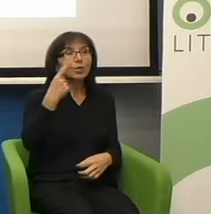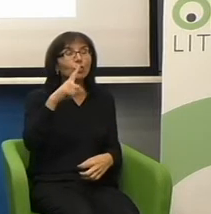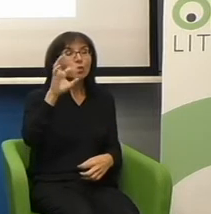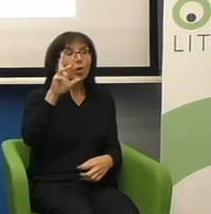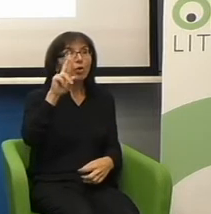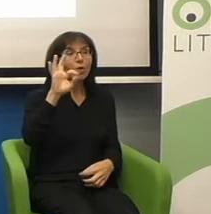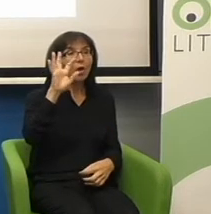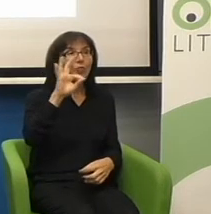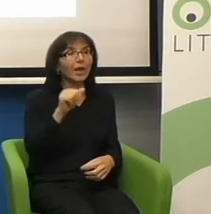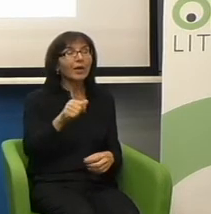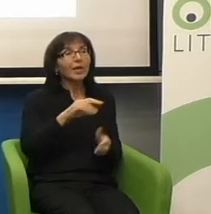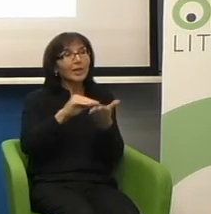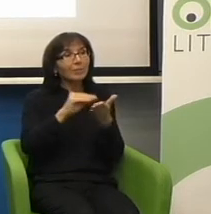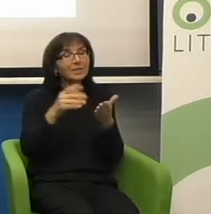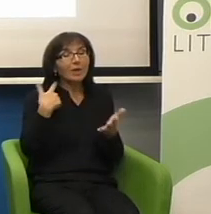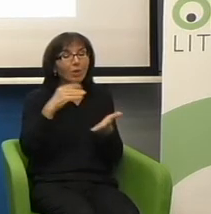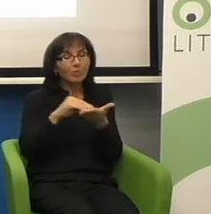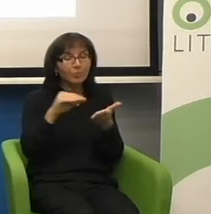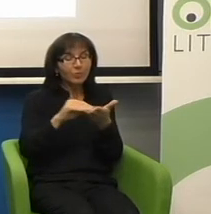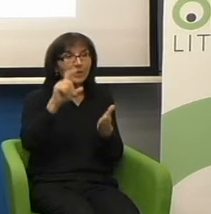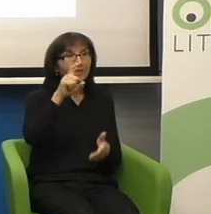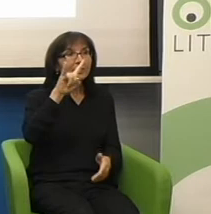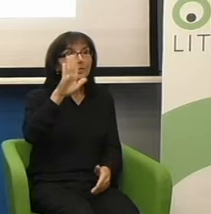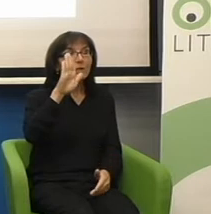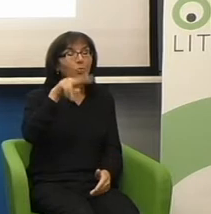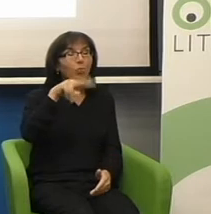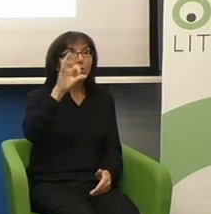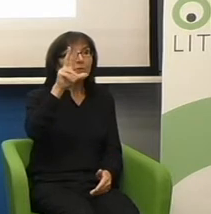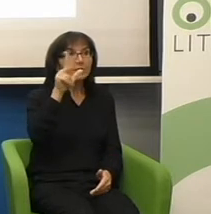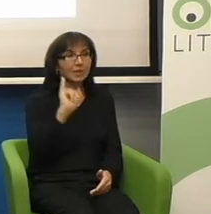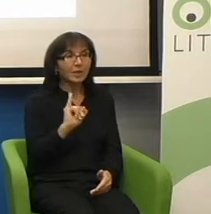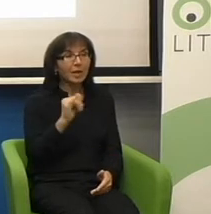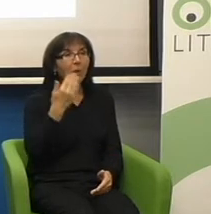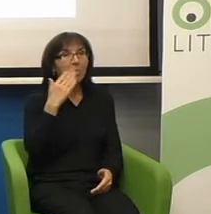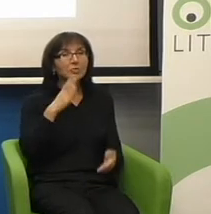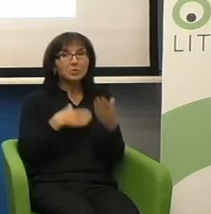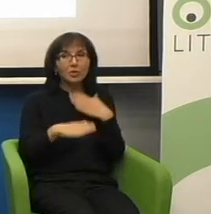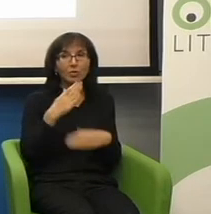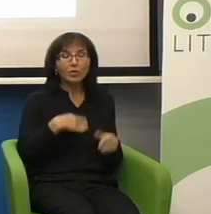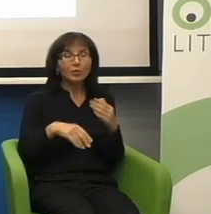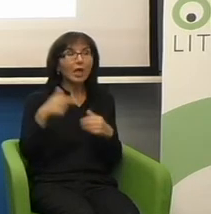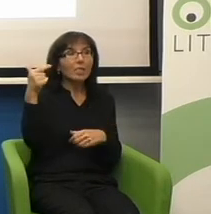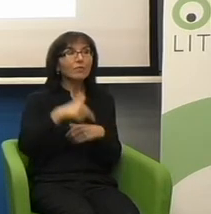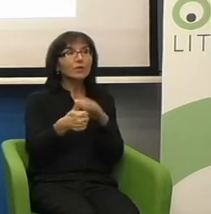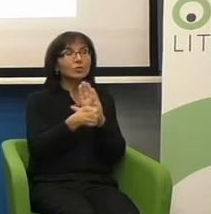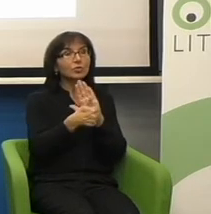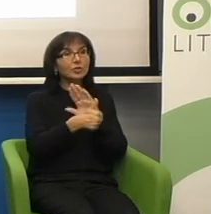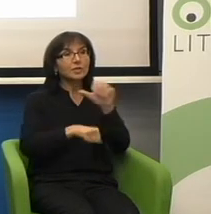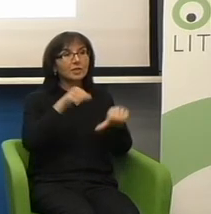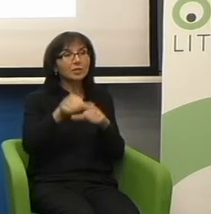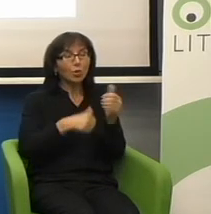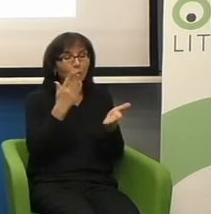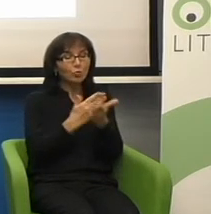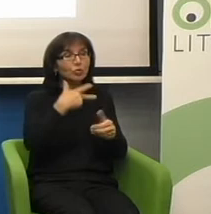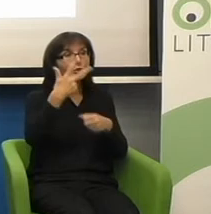Zbigniewa Cybulskiego, bardzo dobrze przyjętej biografii, dodajmy. Wydawnictwo Znak, prawda? 2016 rok, 3 lata